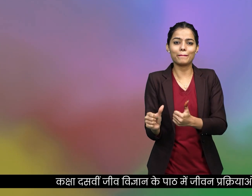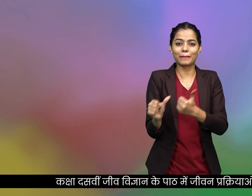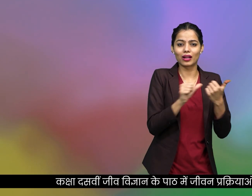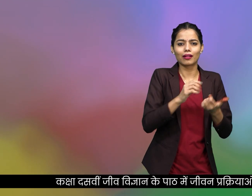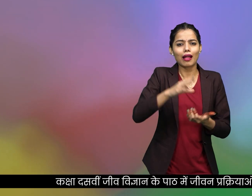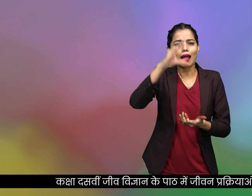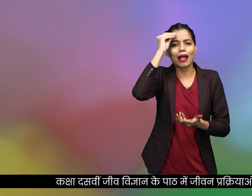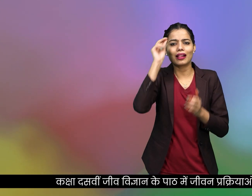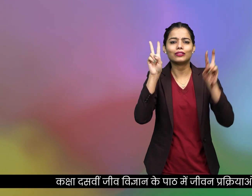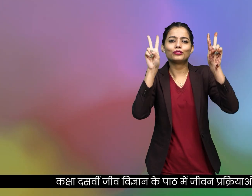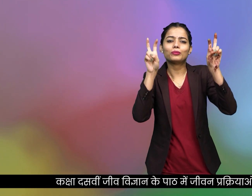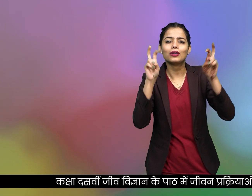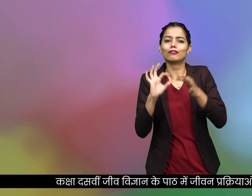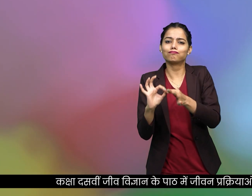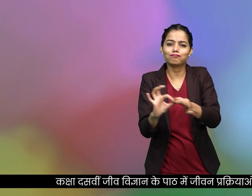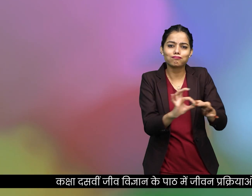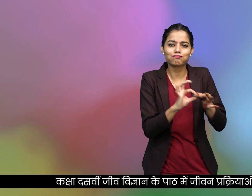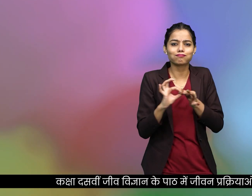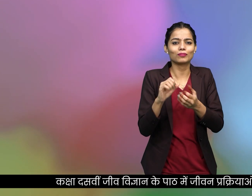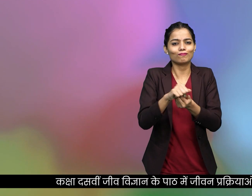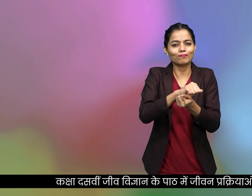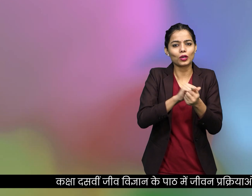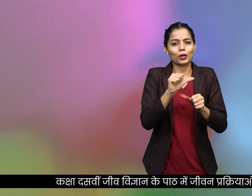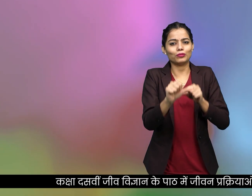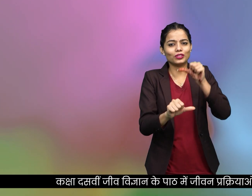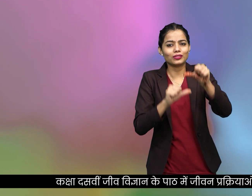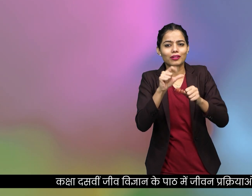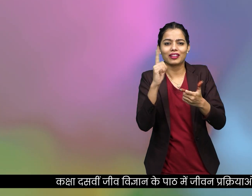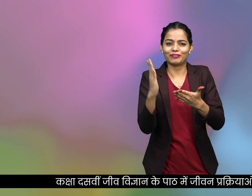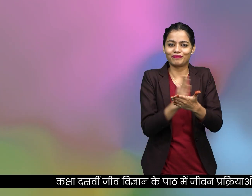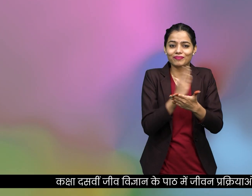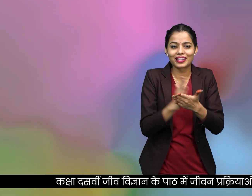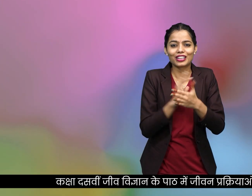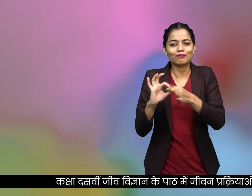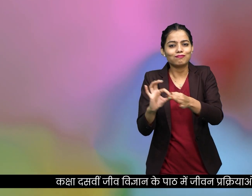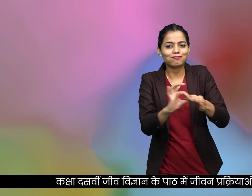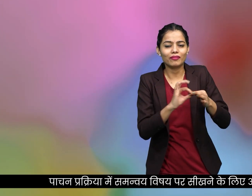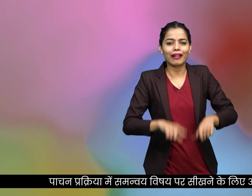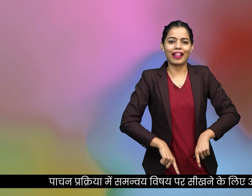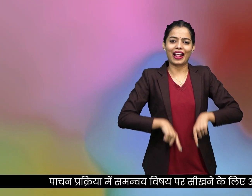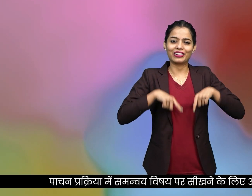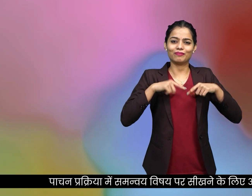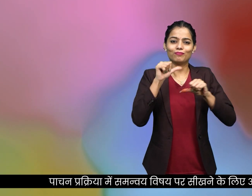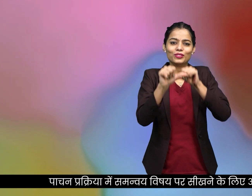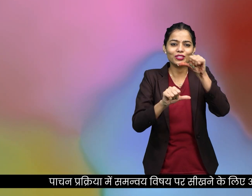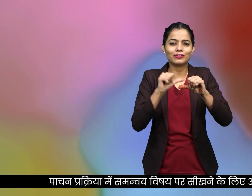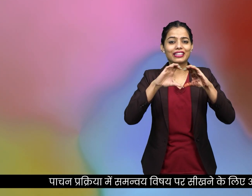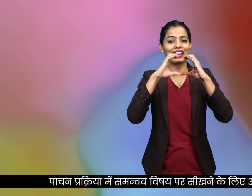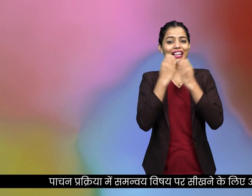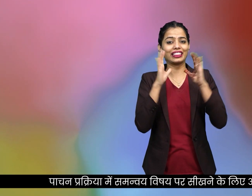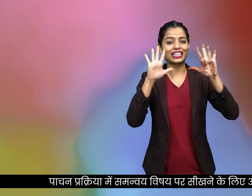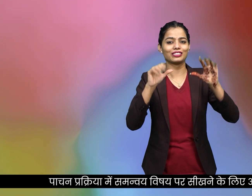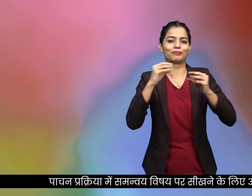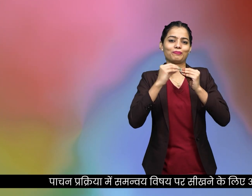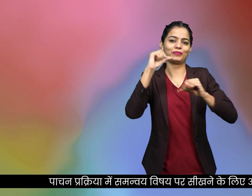कक्षा 10वीं जीव विज्ञान के पाठ में जीवन प्रक्रियाओं में समन्वय से पाचन प्रक्रिया में